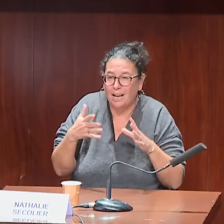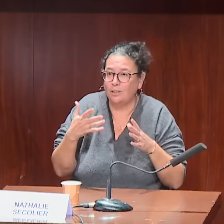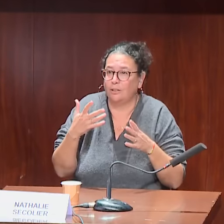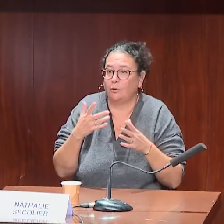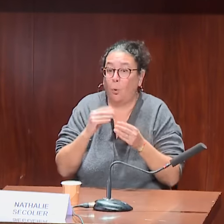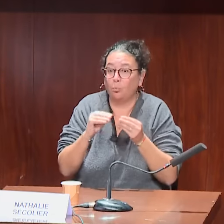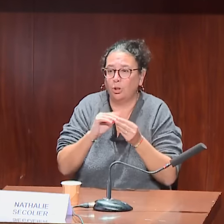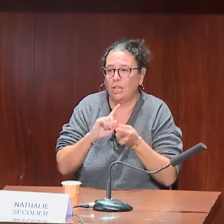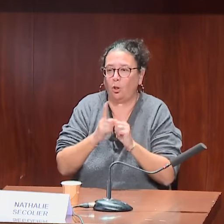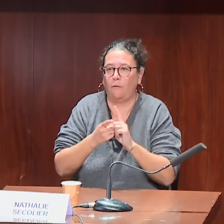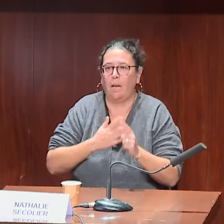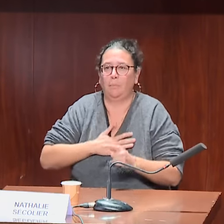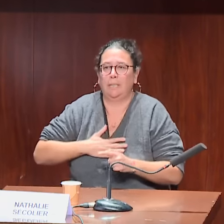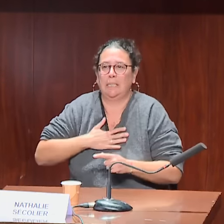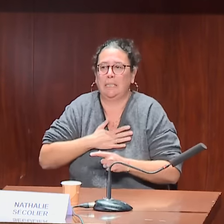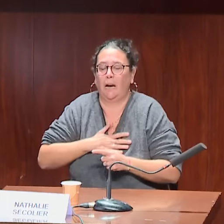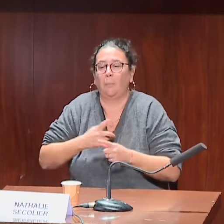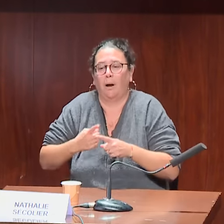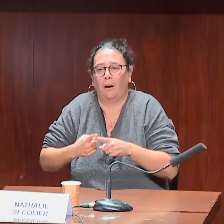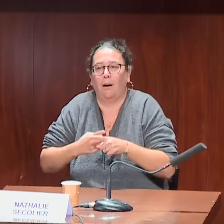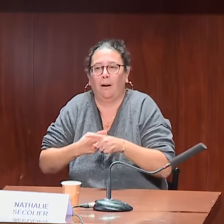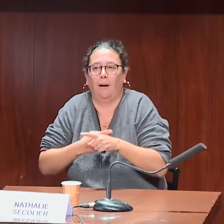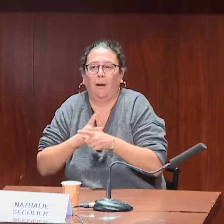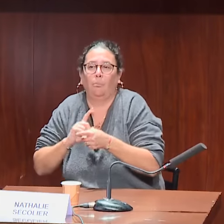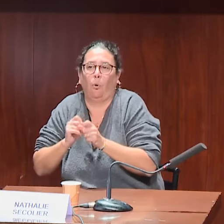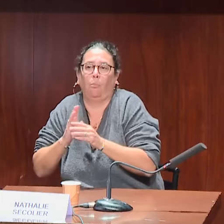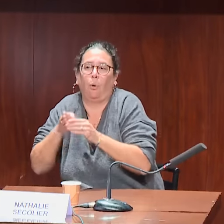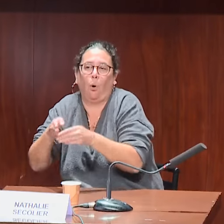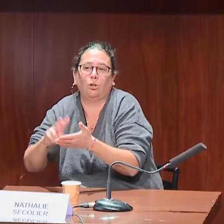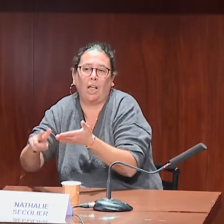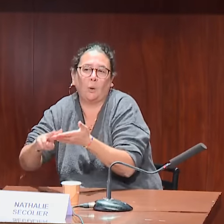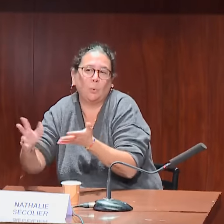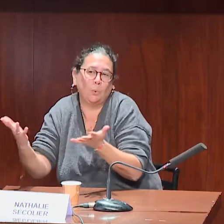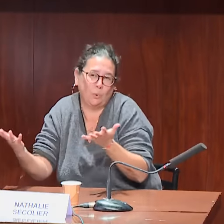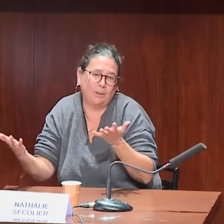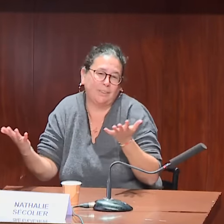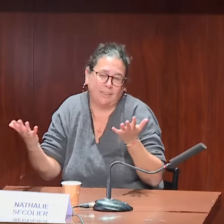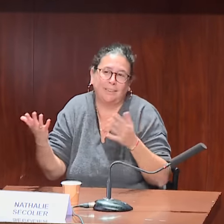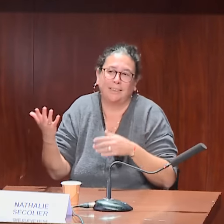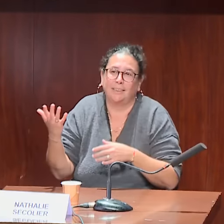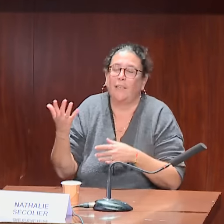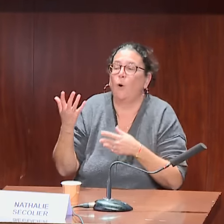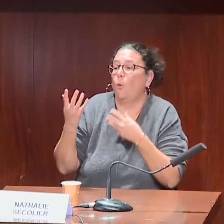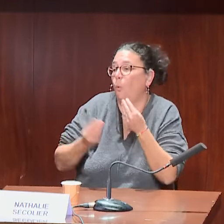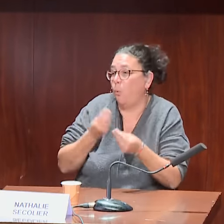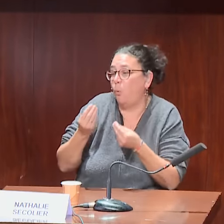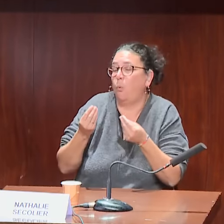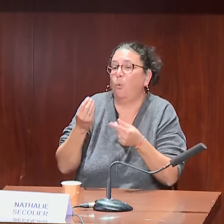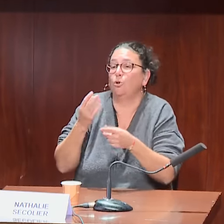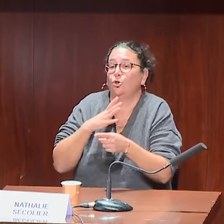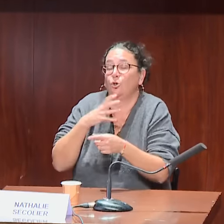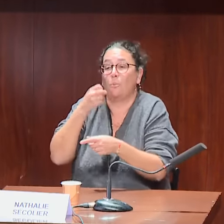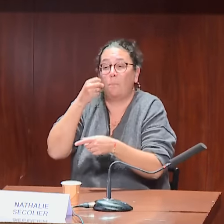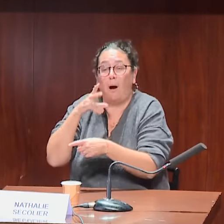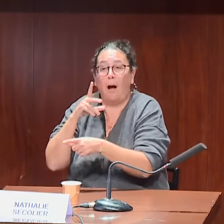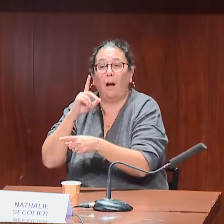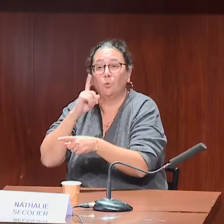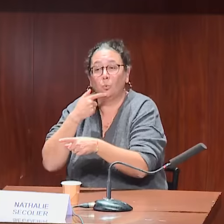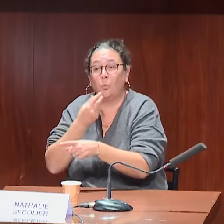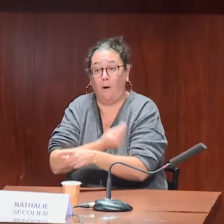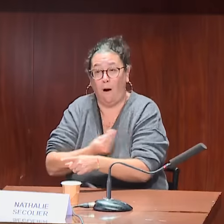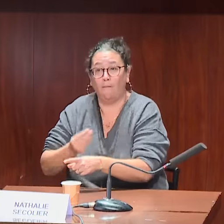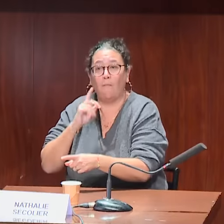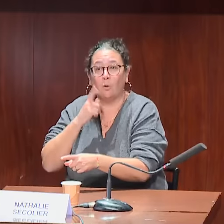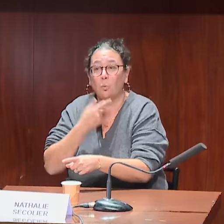texte. Et au début, les gens manipulent les livres et puis ils y voient des images et puis peu à peu, ils plongent dans le texte et ils